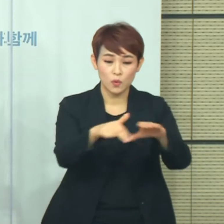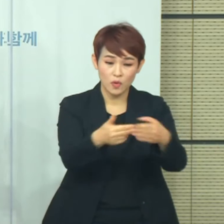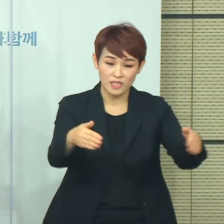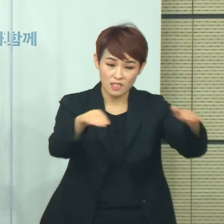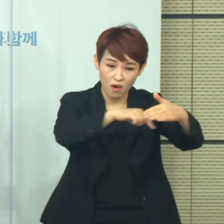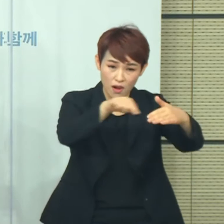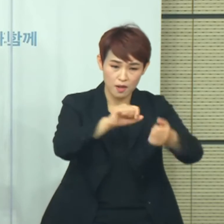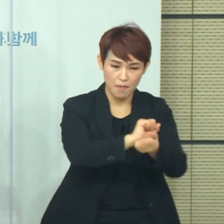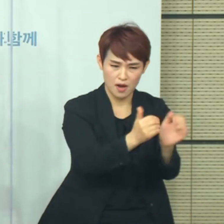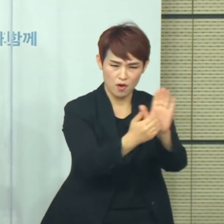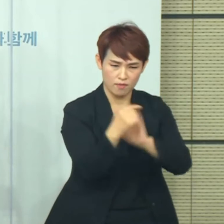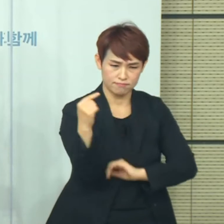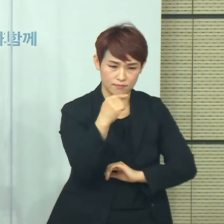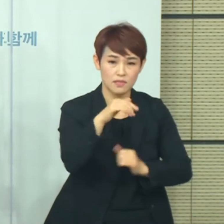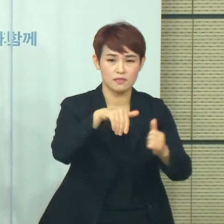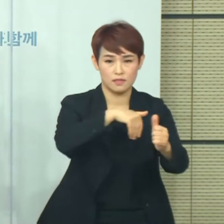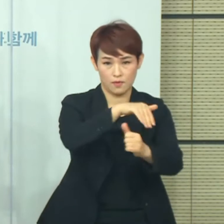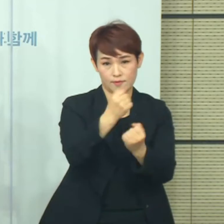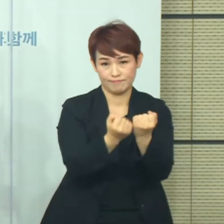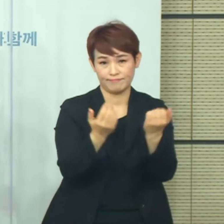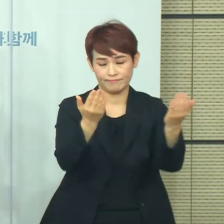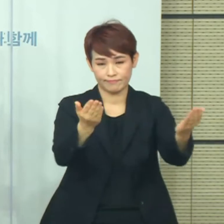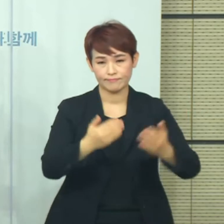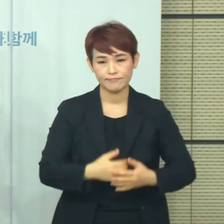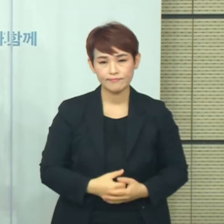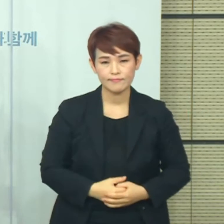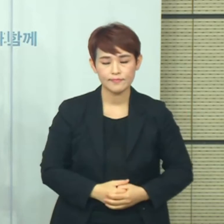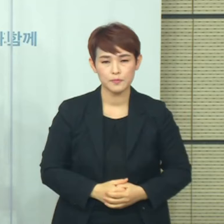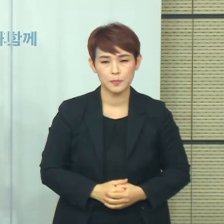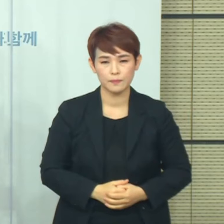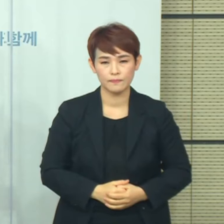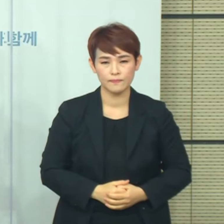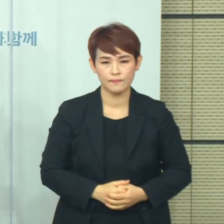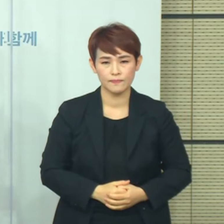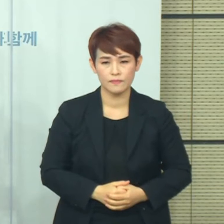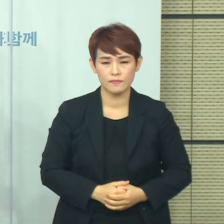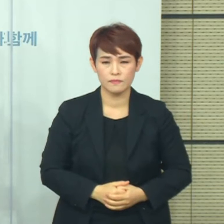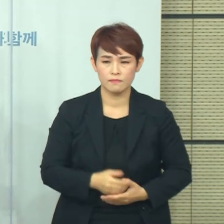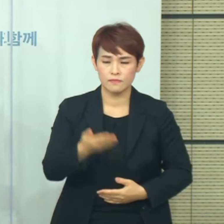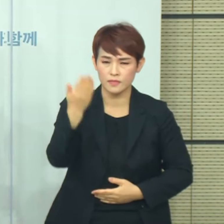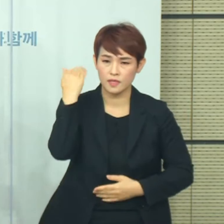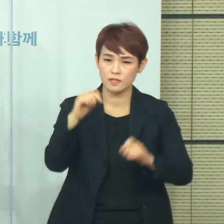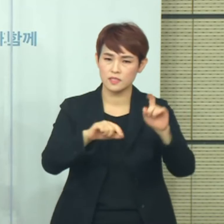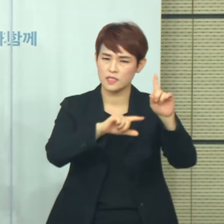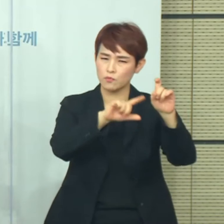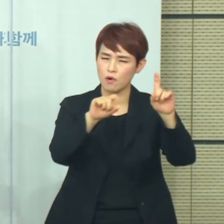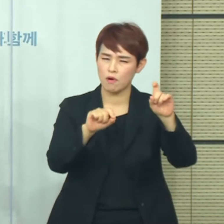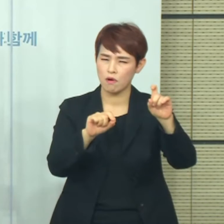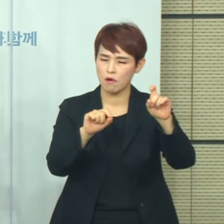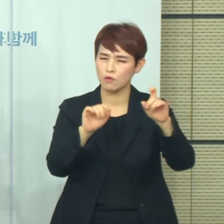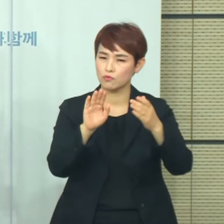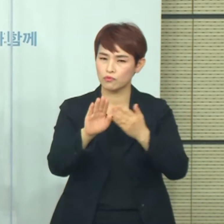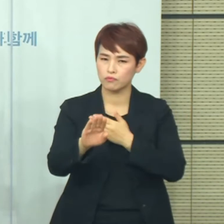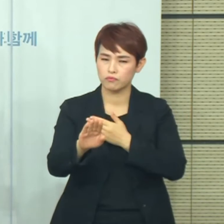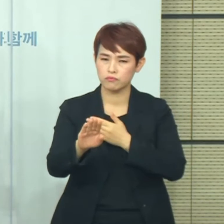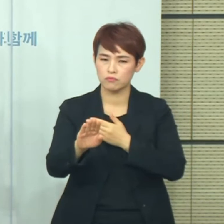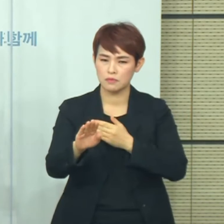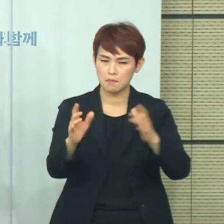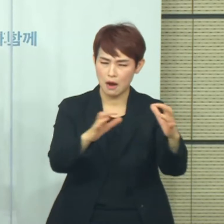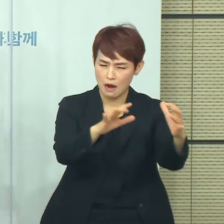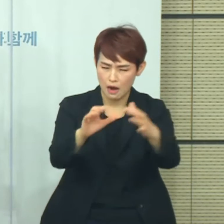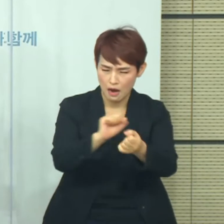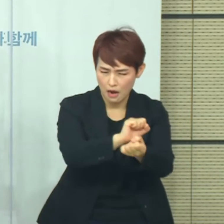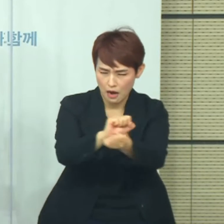종교시설에서의 방역관리 강화 방안에 대해 말씀드리겠습니다. 지난해 11월 이후 전체 집단 감염의